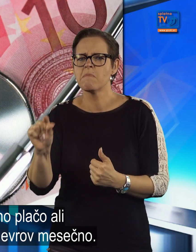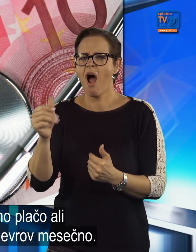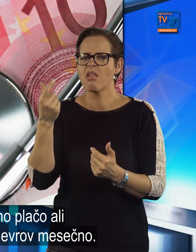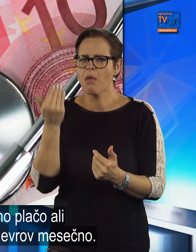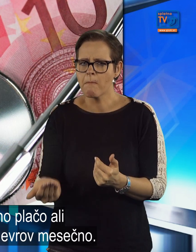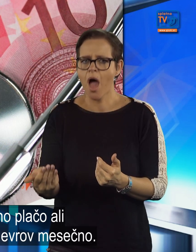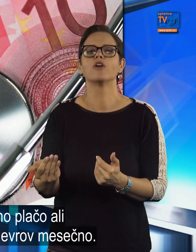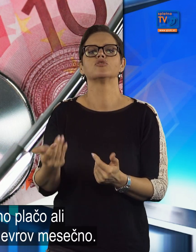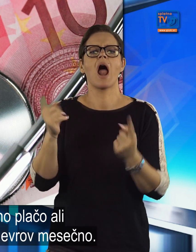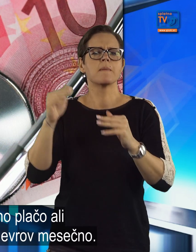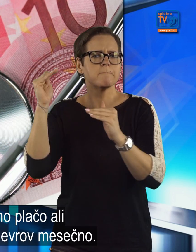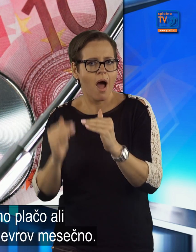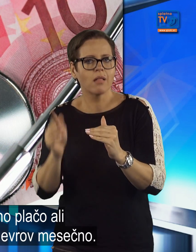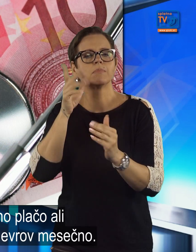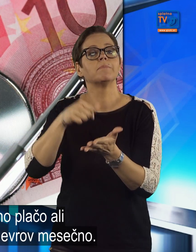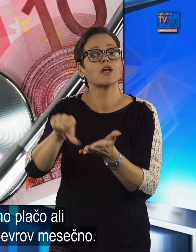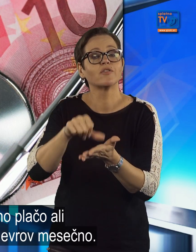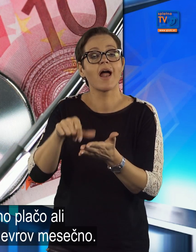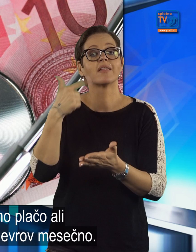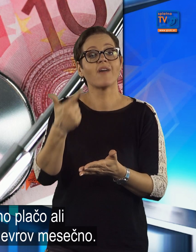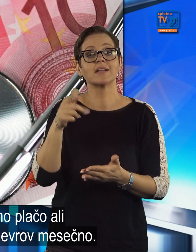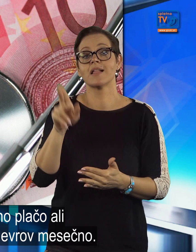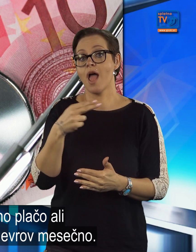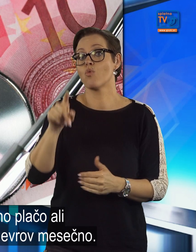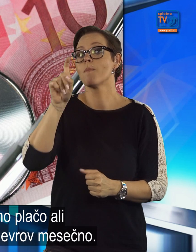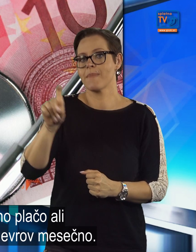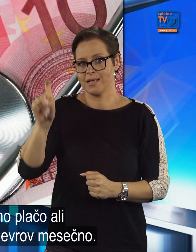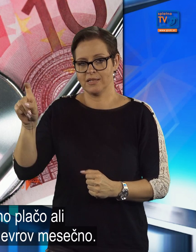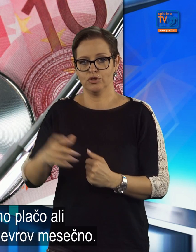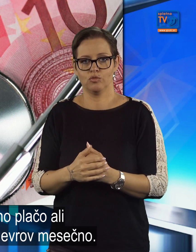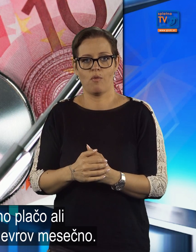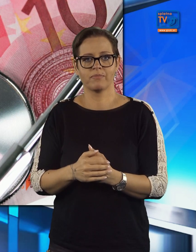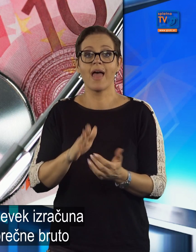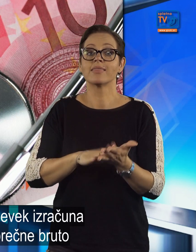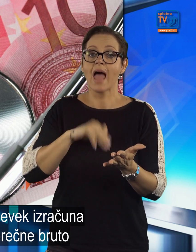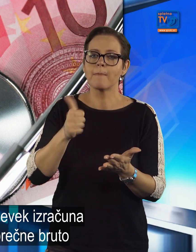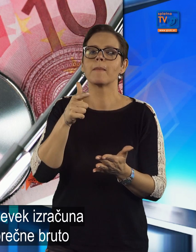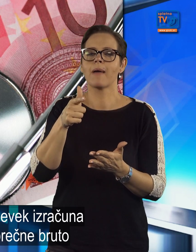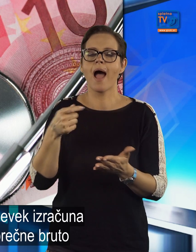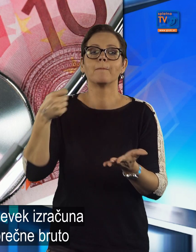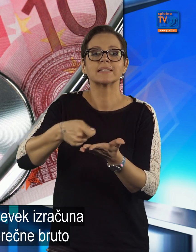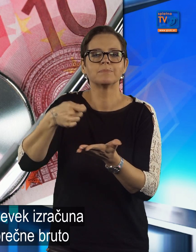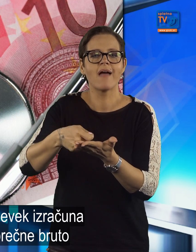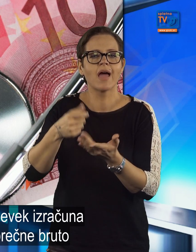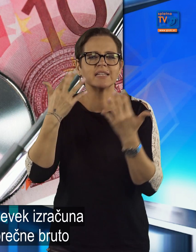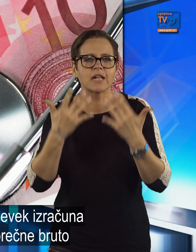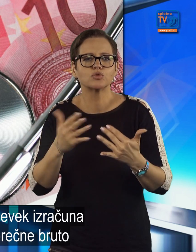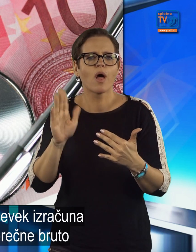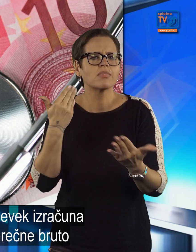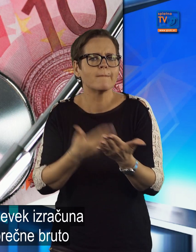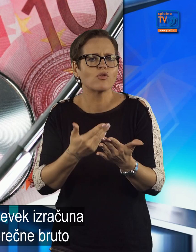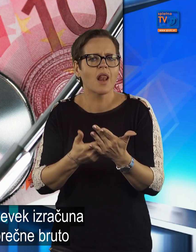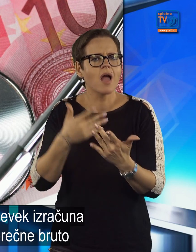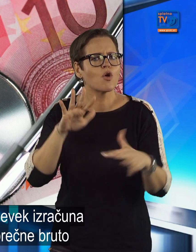Tisti z minimalno plačo ali manj bi plačevali 20 evrov mesečno. Naprej pa se prispevek izračuna